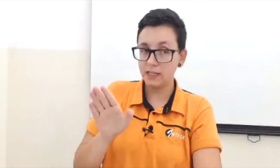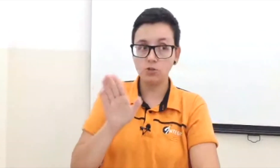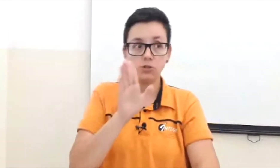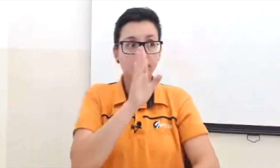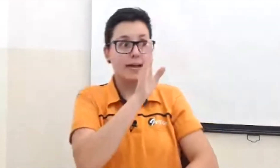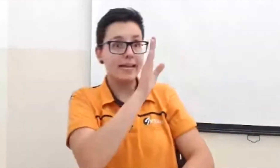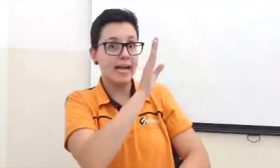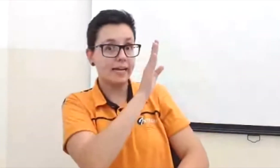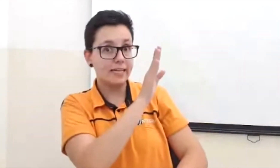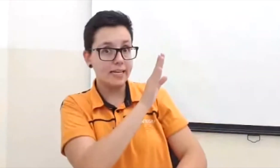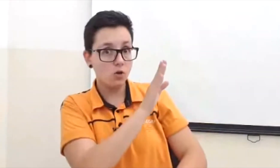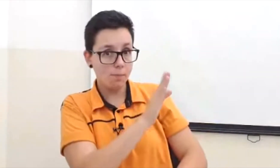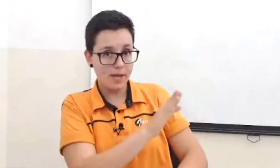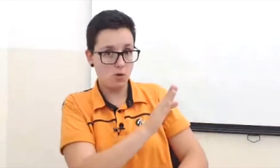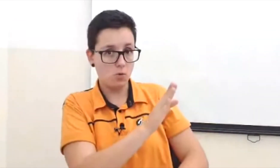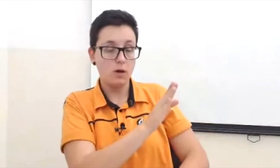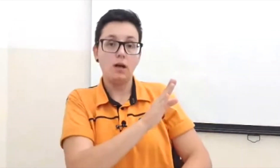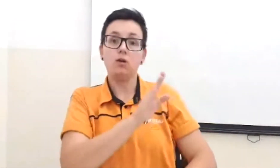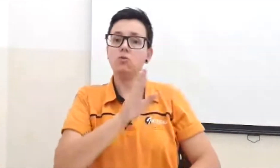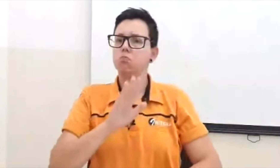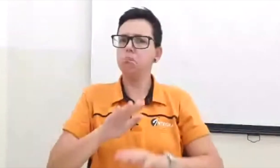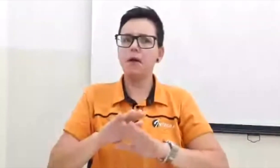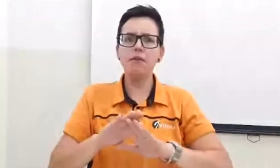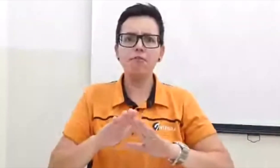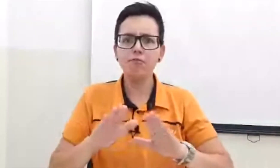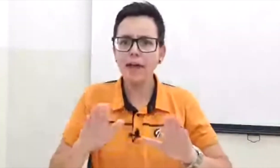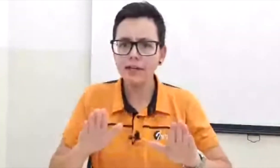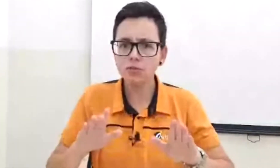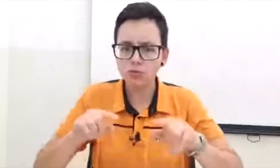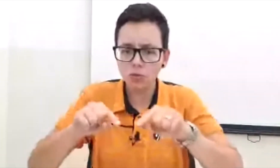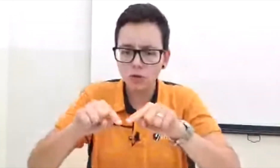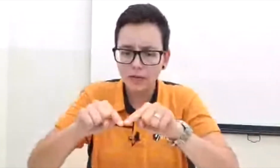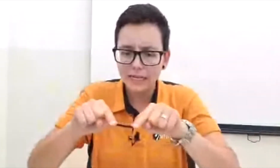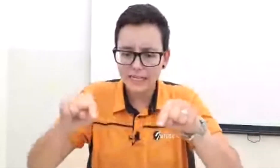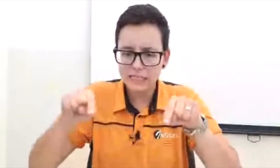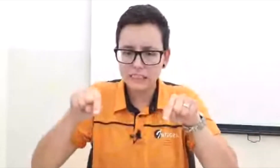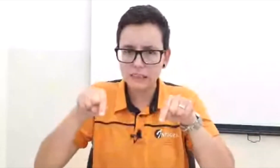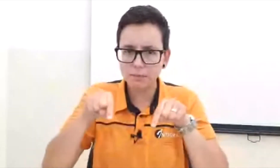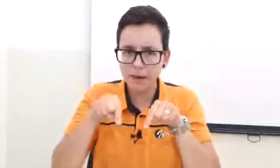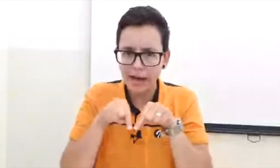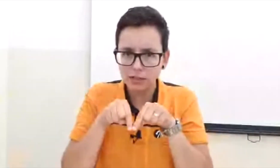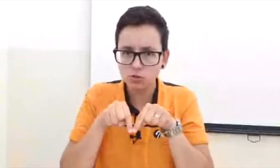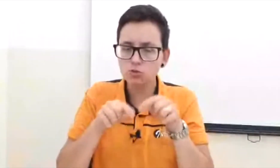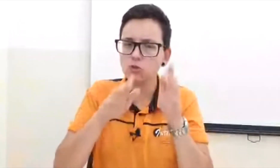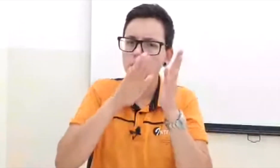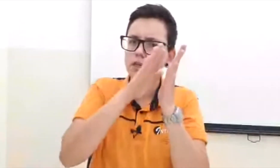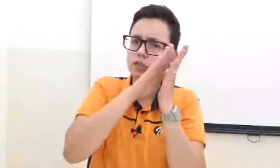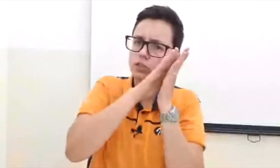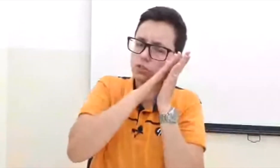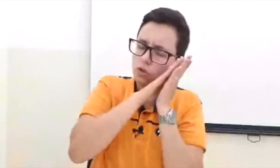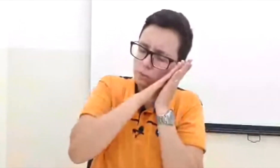filhos e aqui o meu. Perfeito. Espaço de